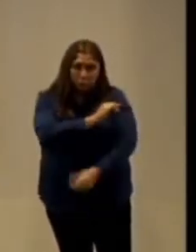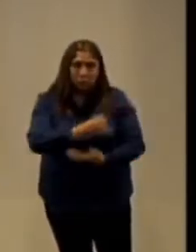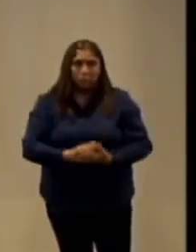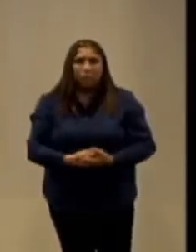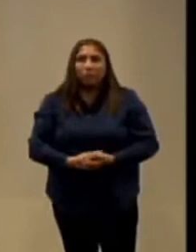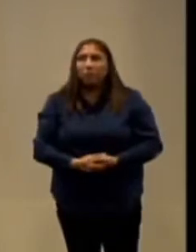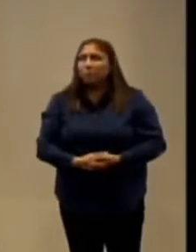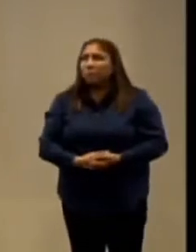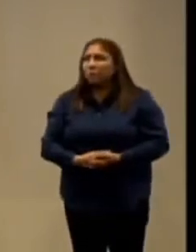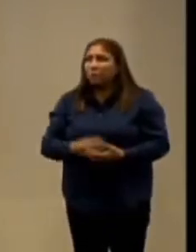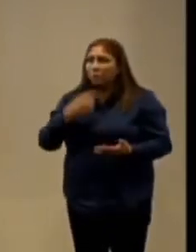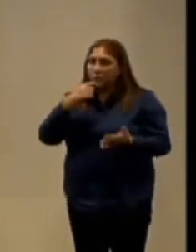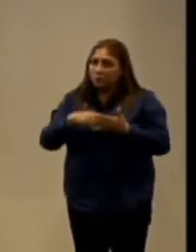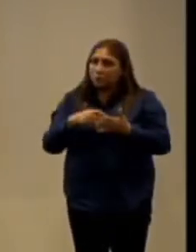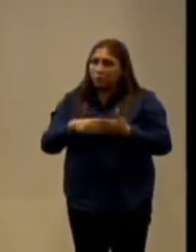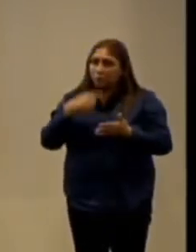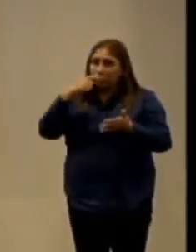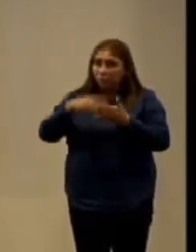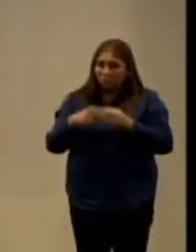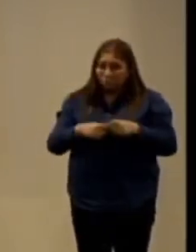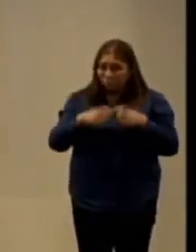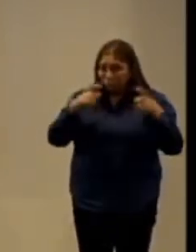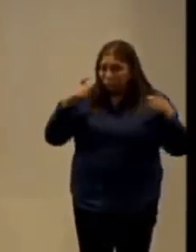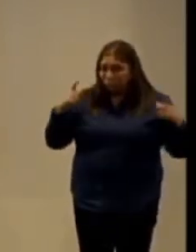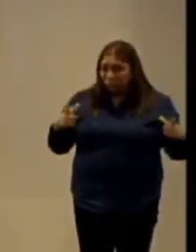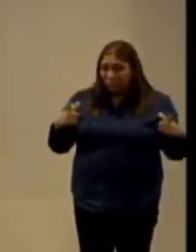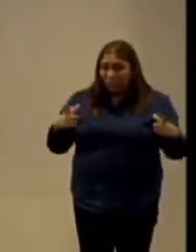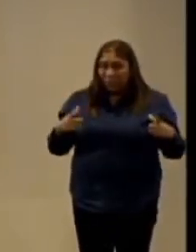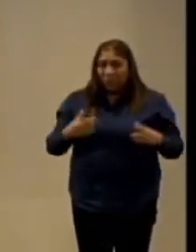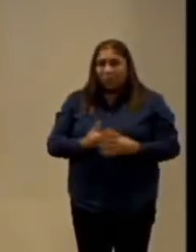Y dentro de ese marco y dentro de esos grandes